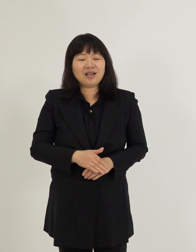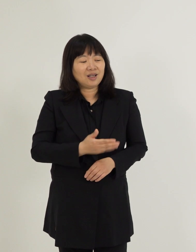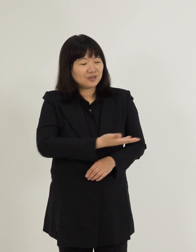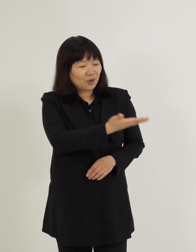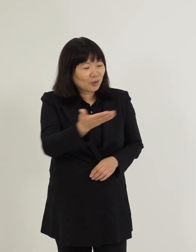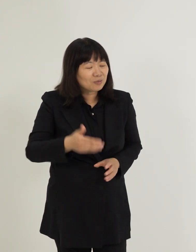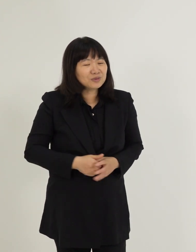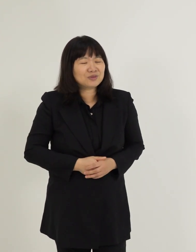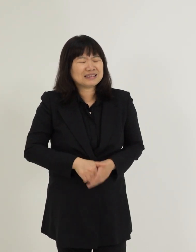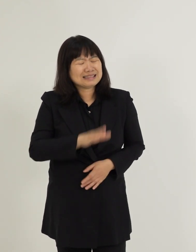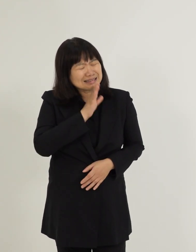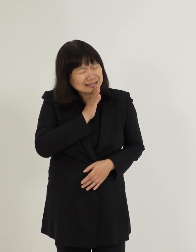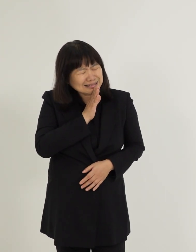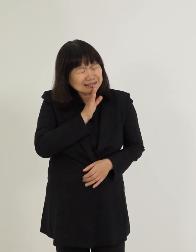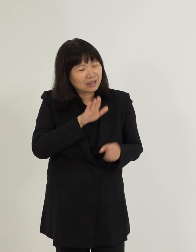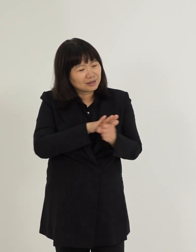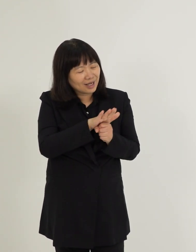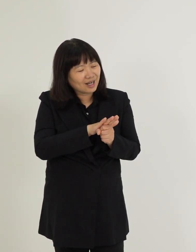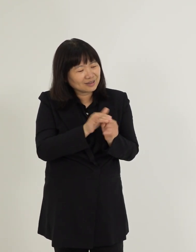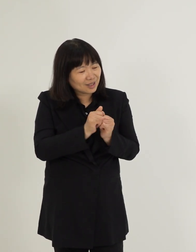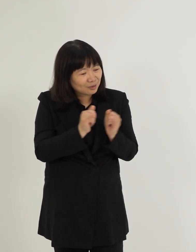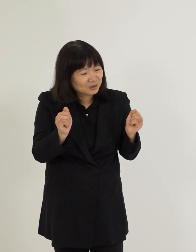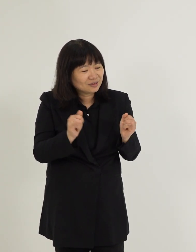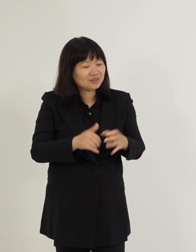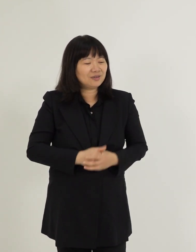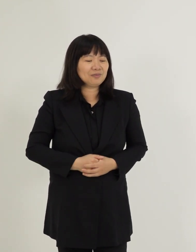쓸데없는 일을 많이 하게 돼 있어요.